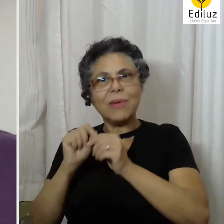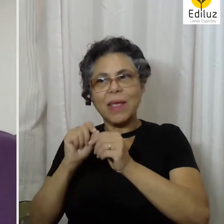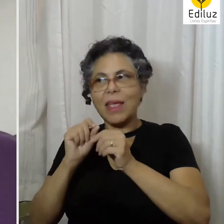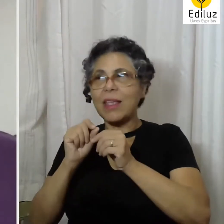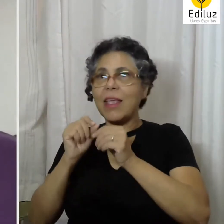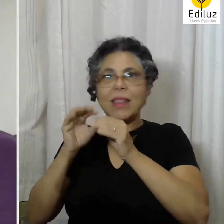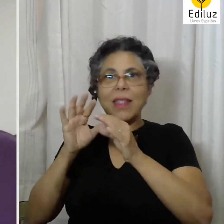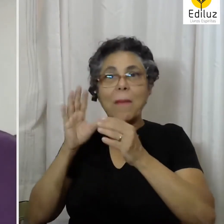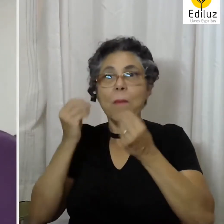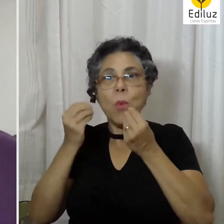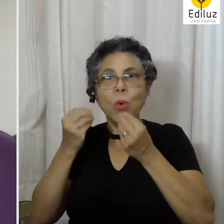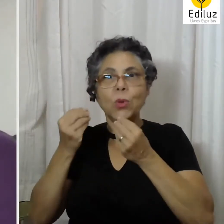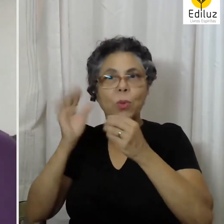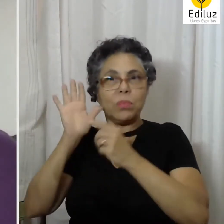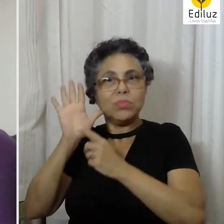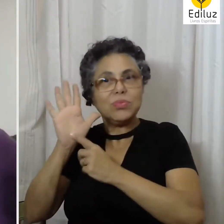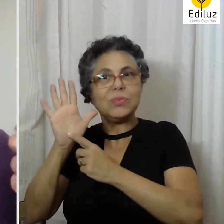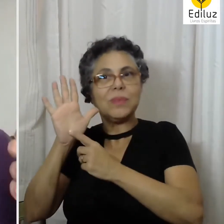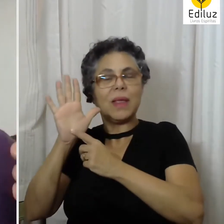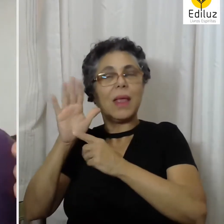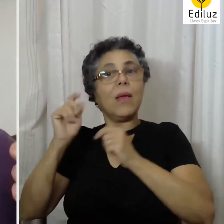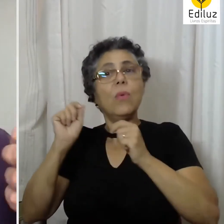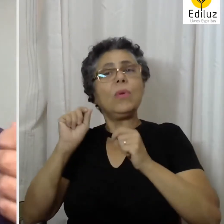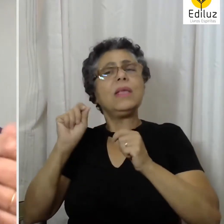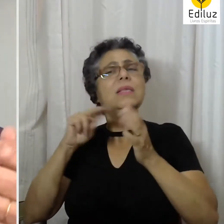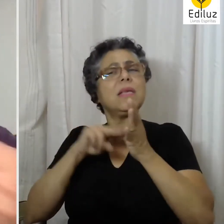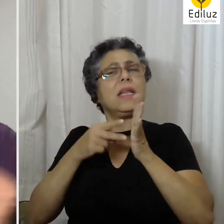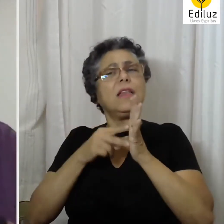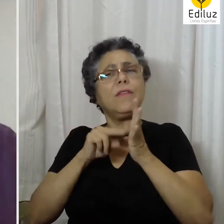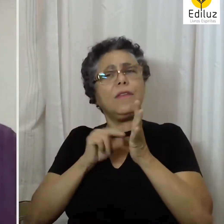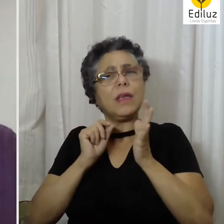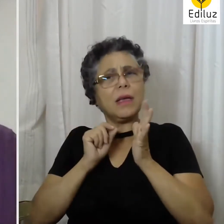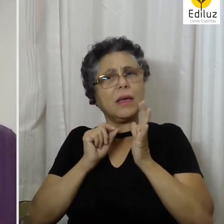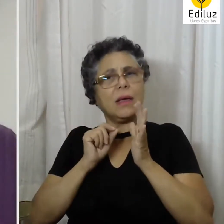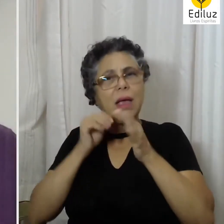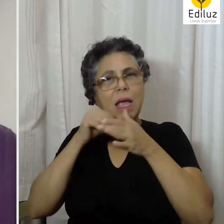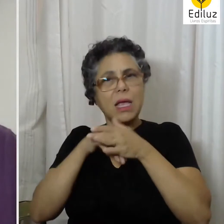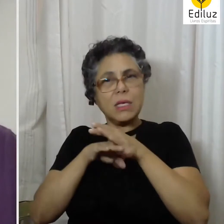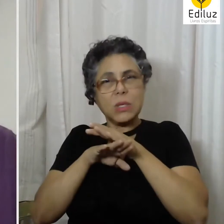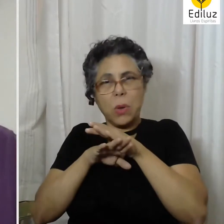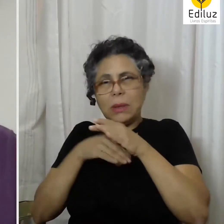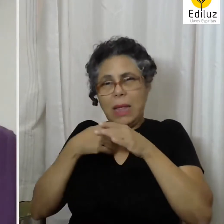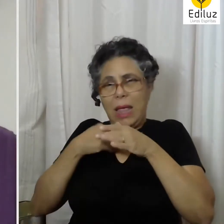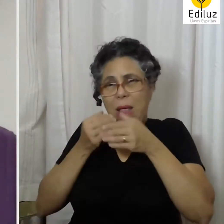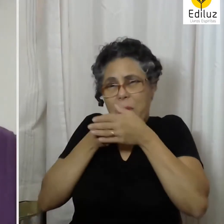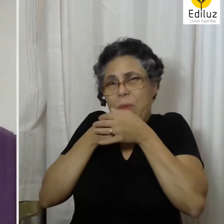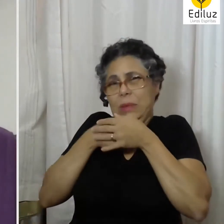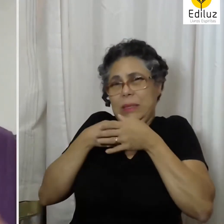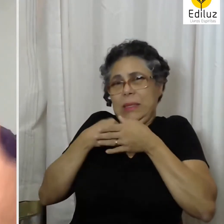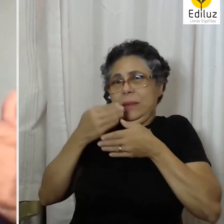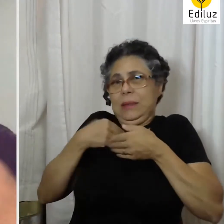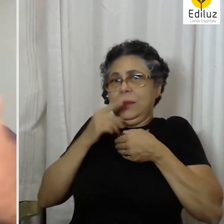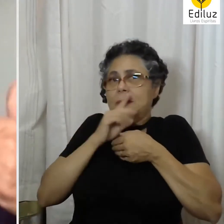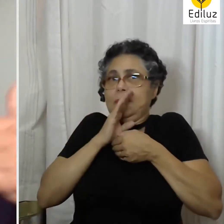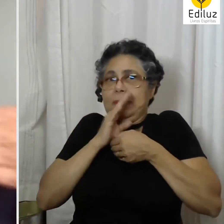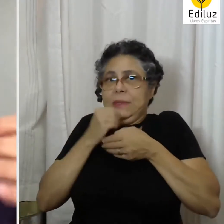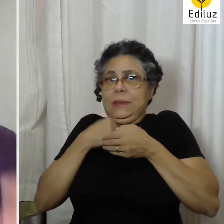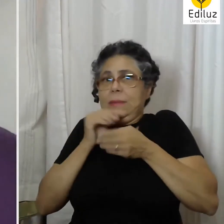voga, não significa esconder-me em mim mesmo, silenciar